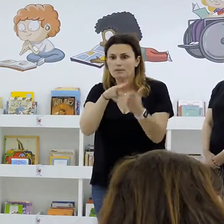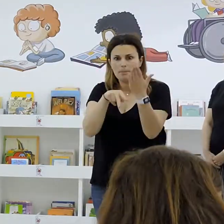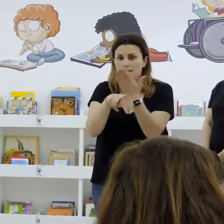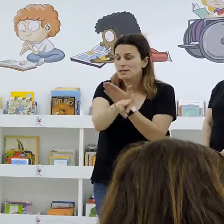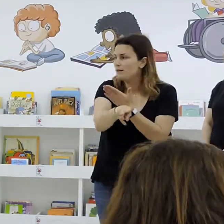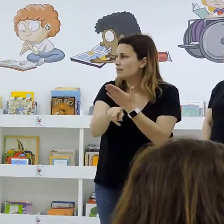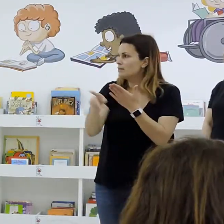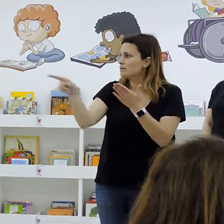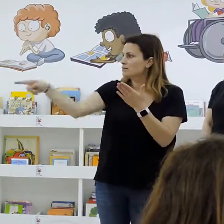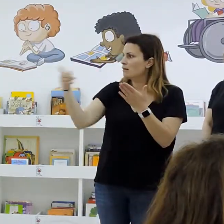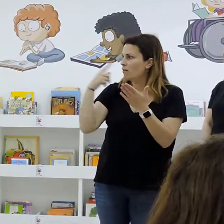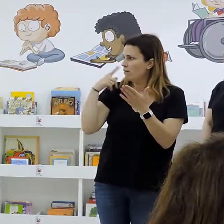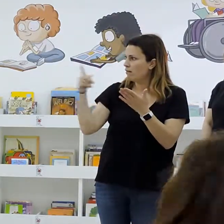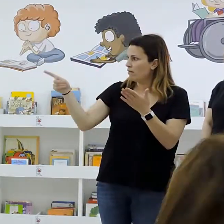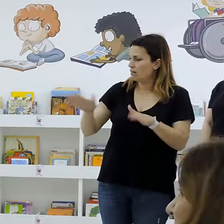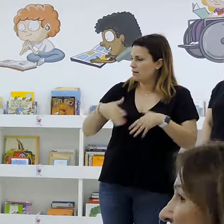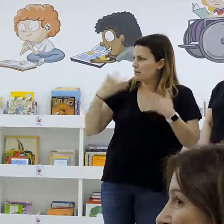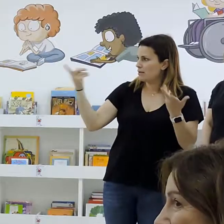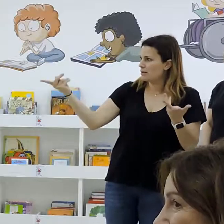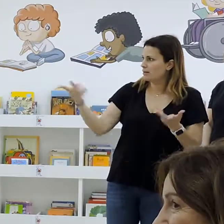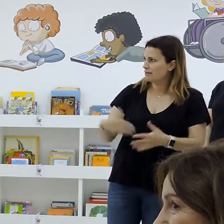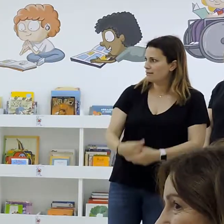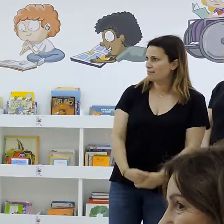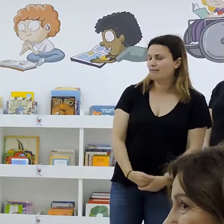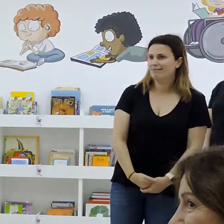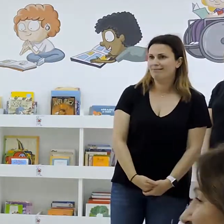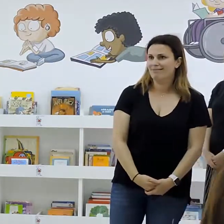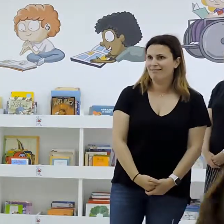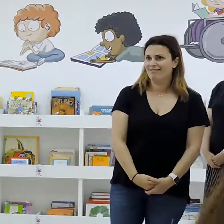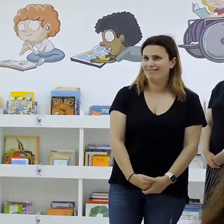pañuelo rojo, el pañuelo verde, el pañuelo blanco,